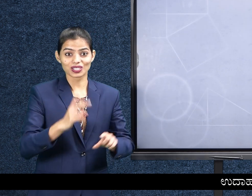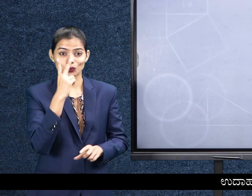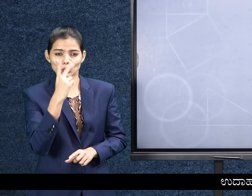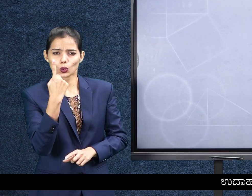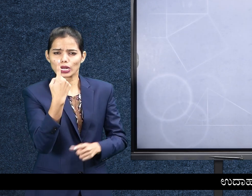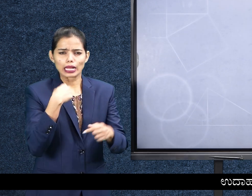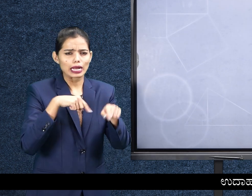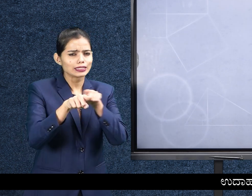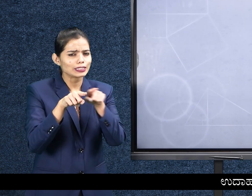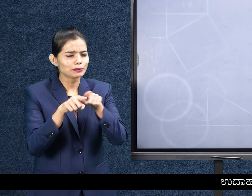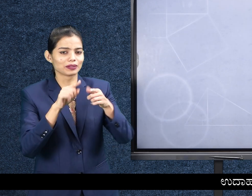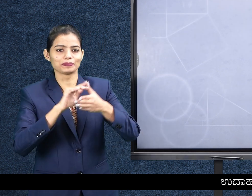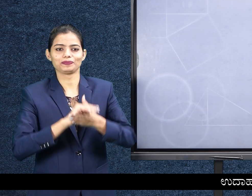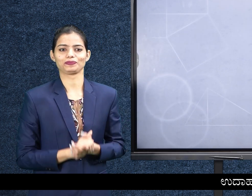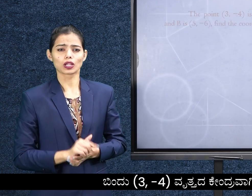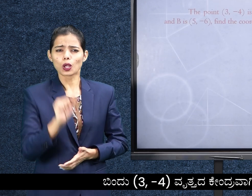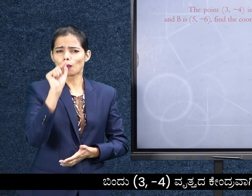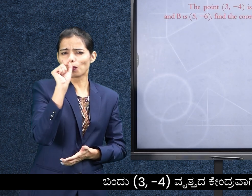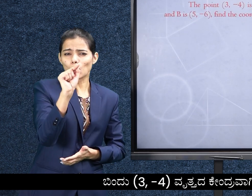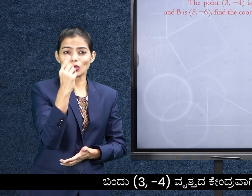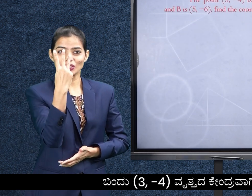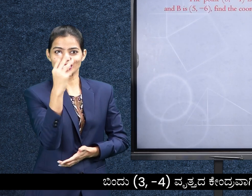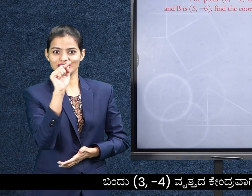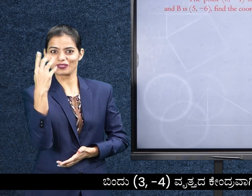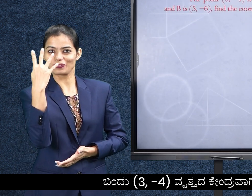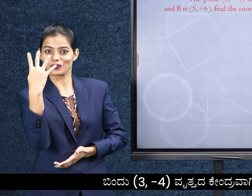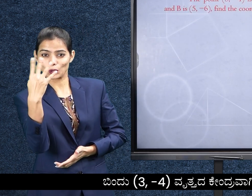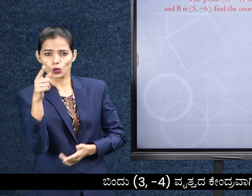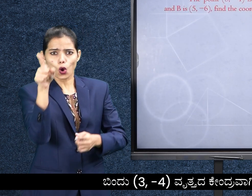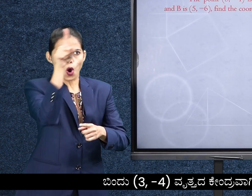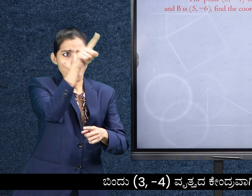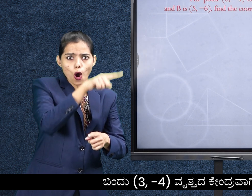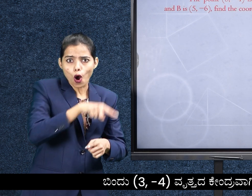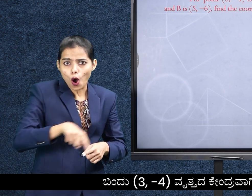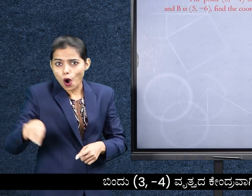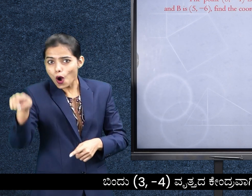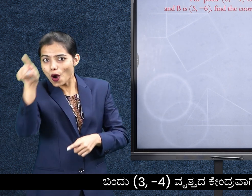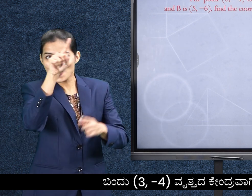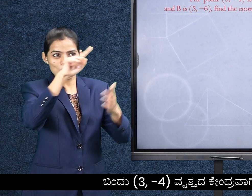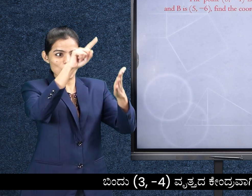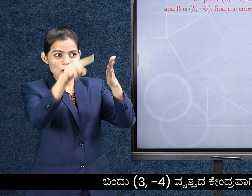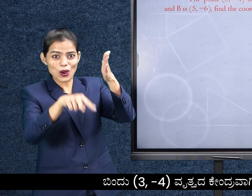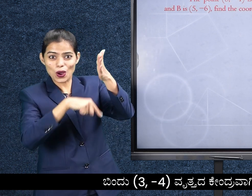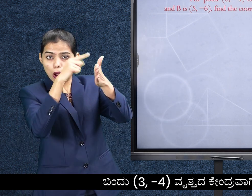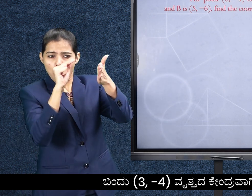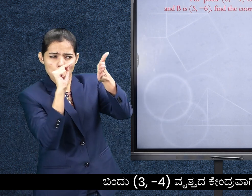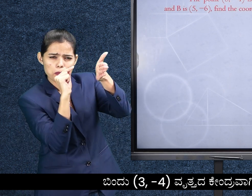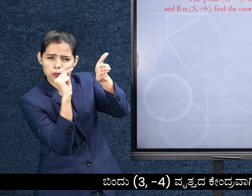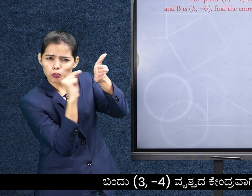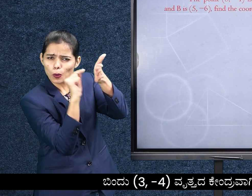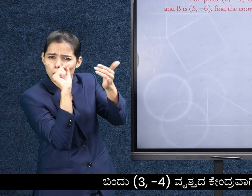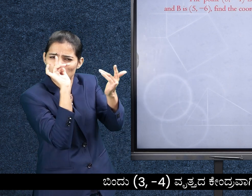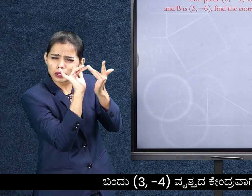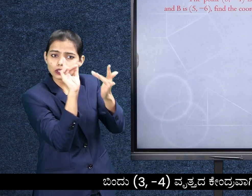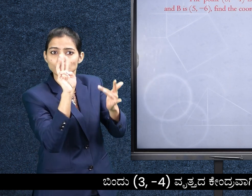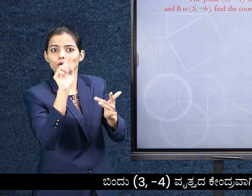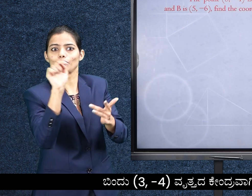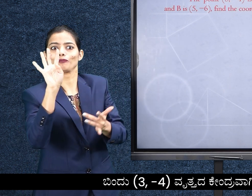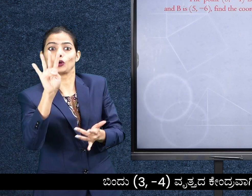ಉದಾಹರಣೆ: ಬಿಂದು 3, -4 ವೃತ್ತದ ಕೇಂದ್ರವಾಗಿದೆ. AB ವೃತ್ತದ ವ್ಯಾಸವಾಗಿದ್ದರೆ